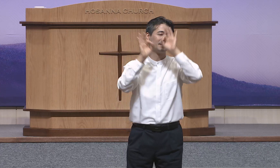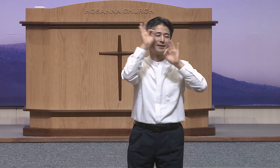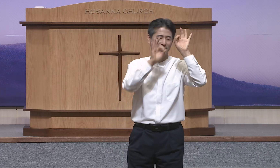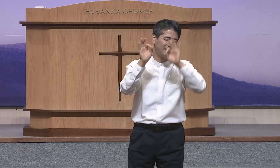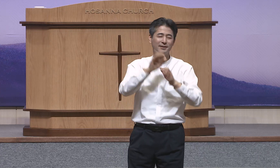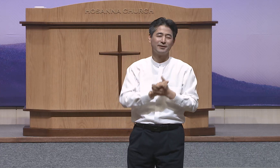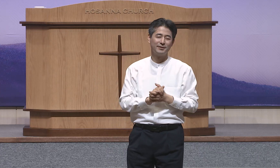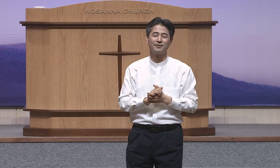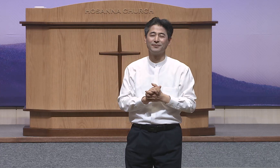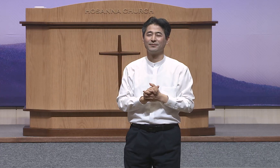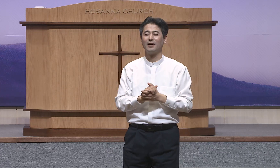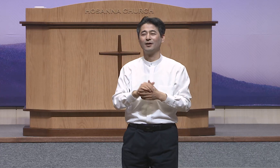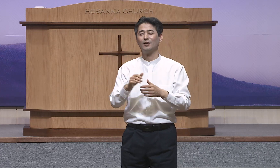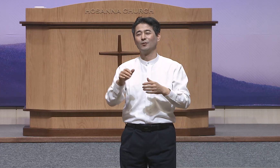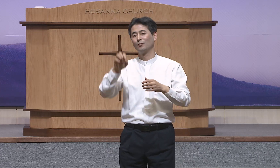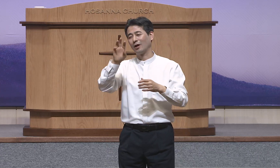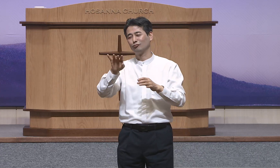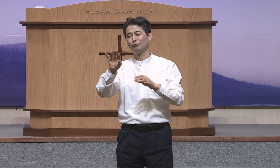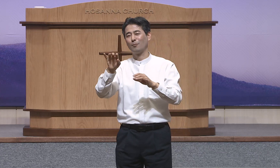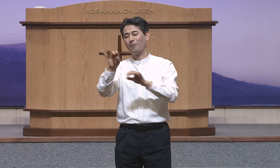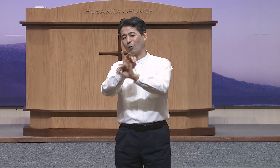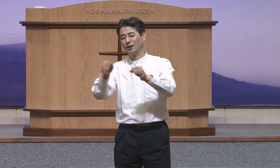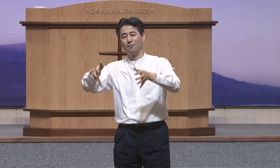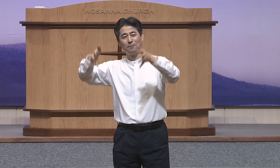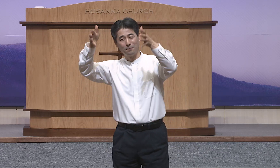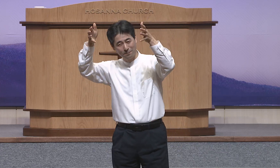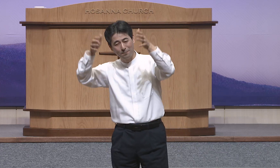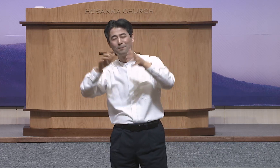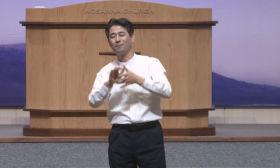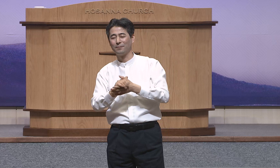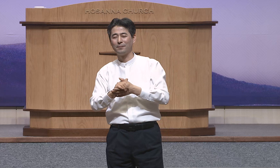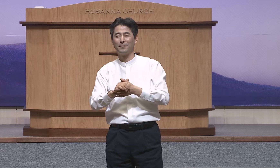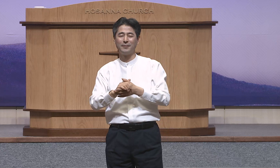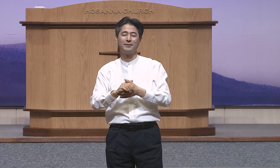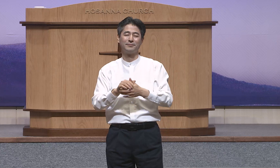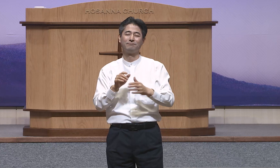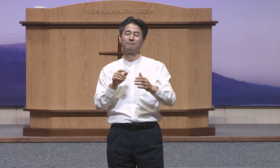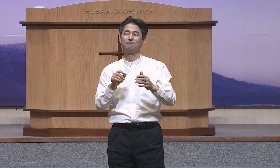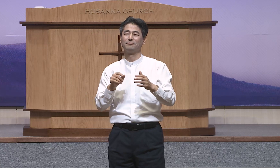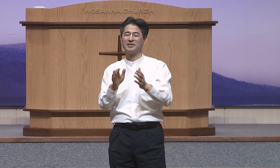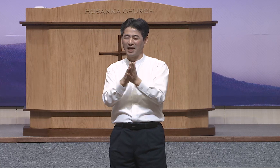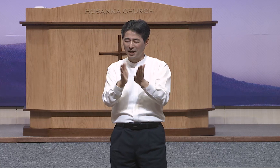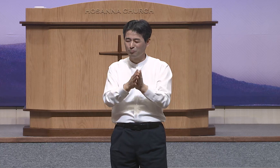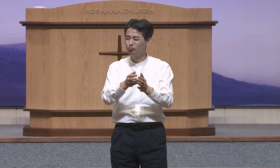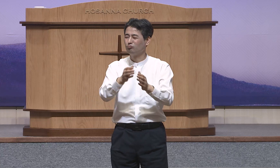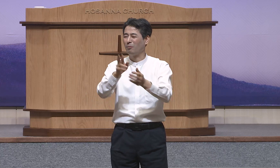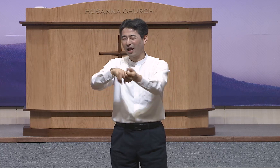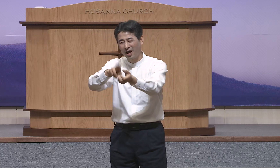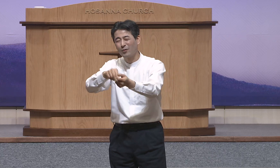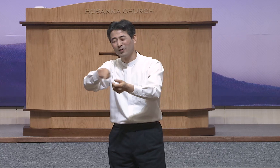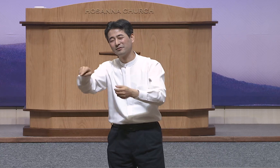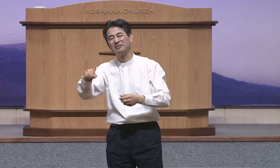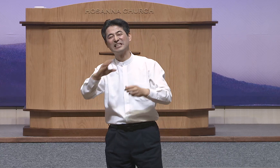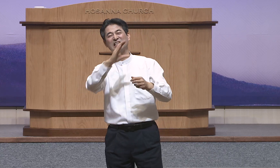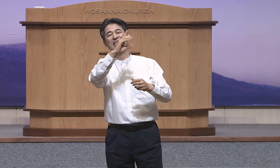이 박자라는 것을 찾기 시작했습니다. 광주에 기독교 백화점이 있었는데 여러